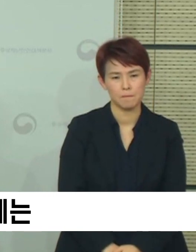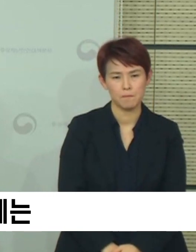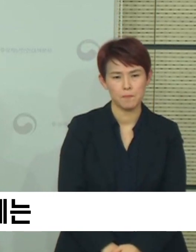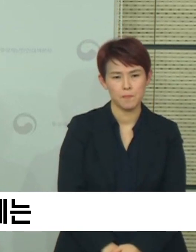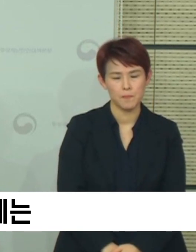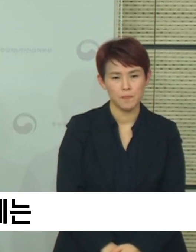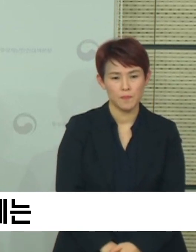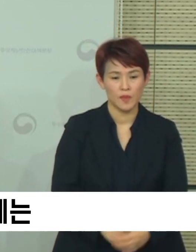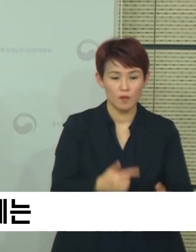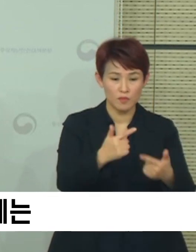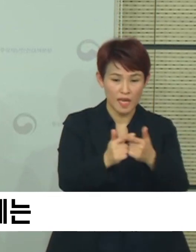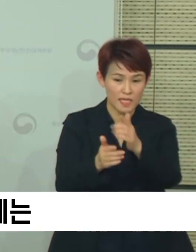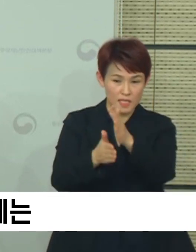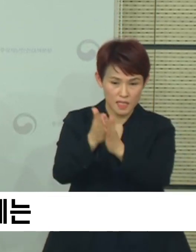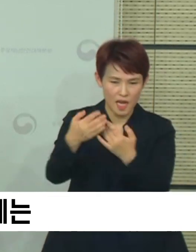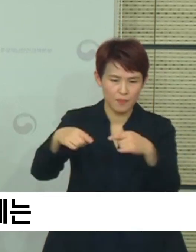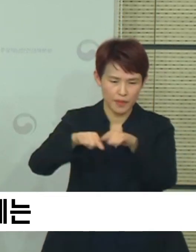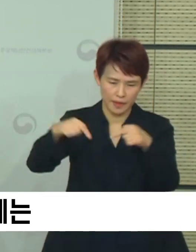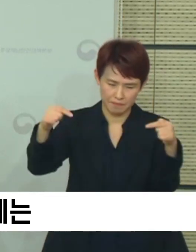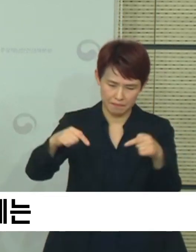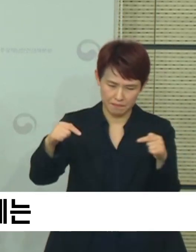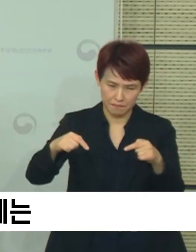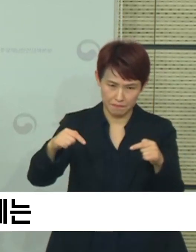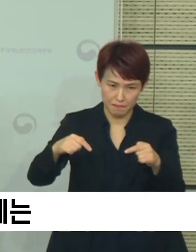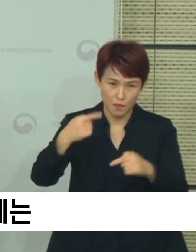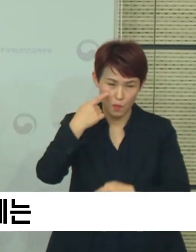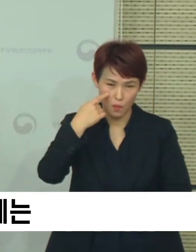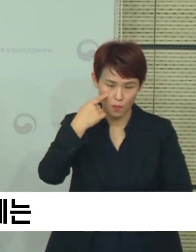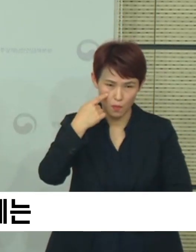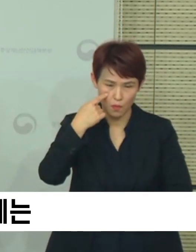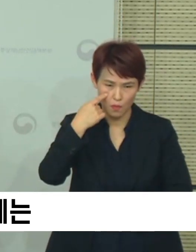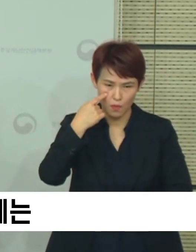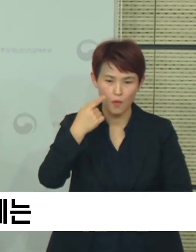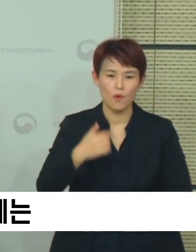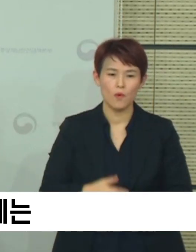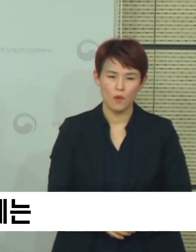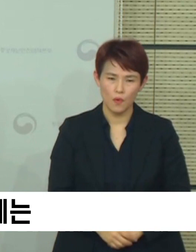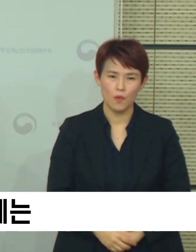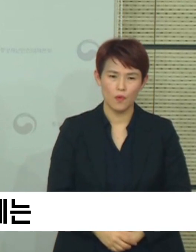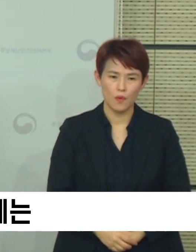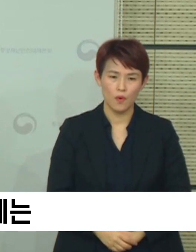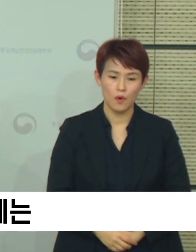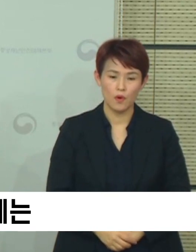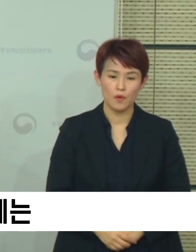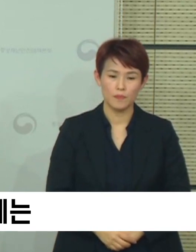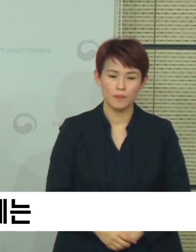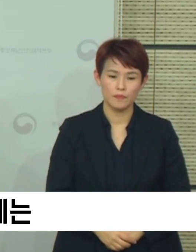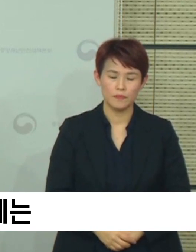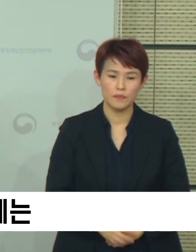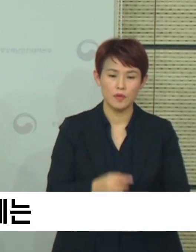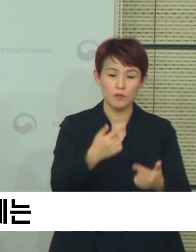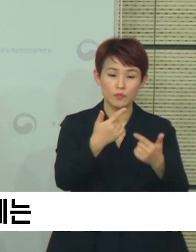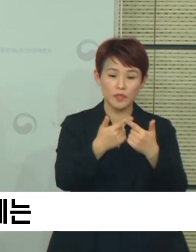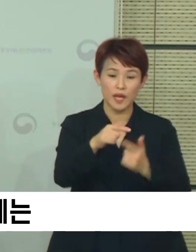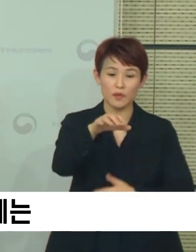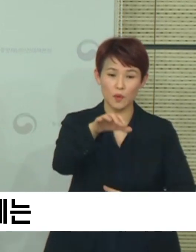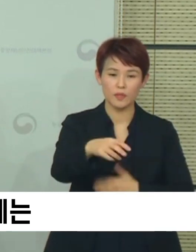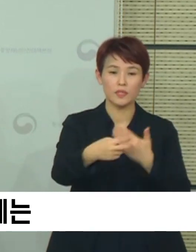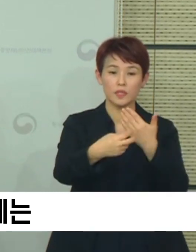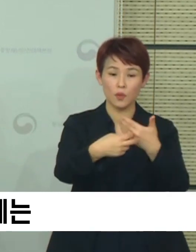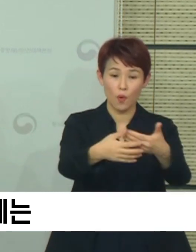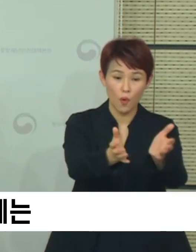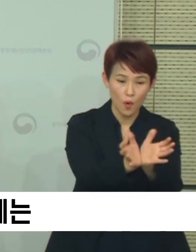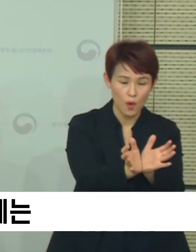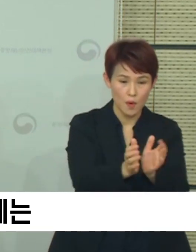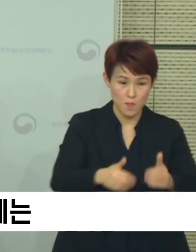이 부산시와 같이 협의해서 부산 그에 있는 의료기관 등에 그 필요한